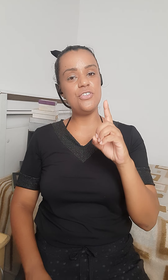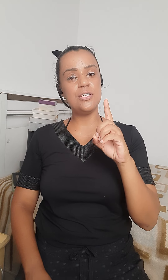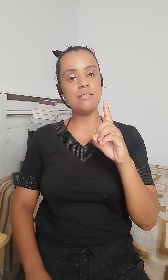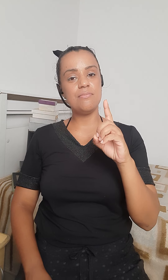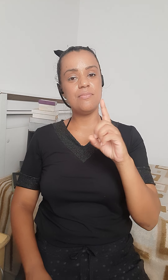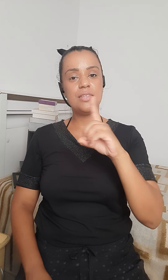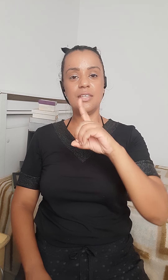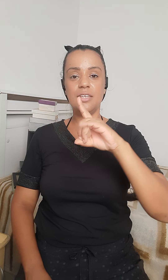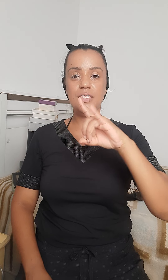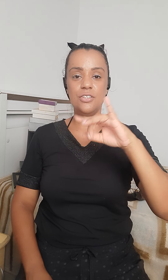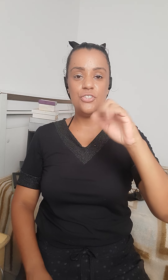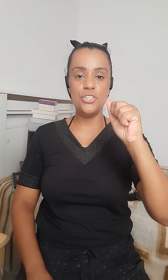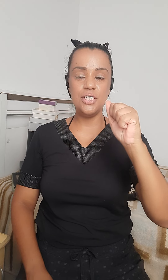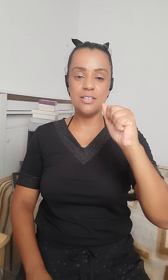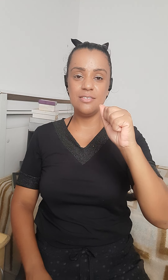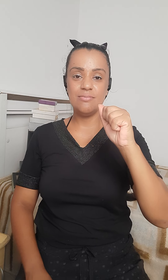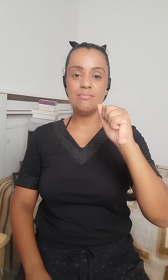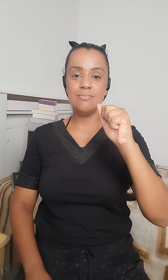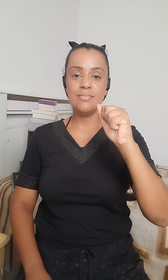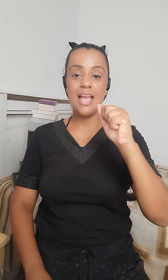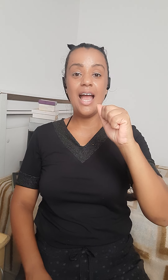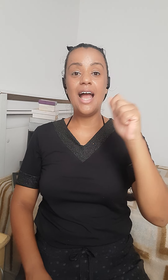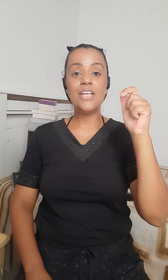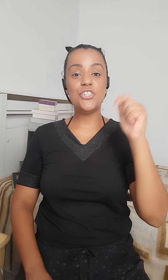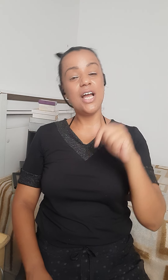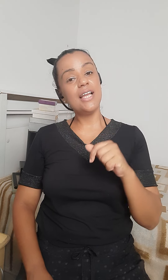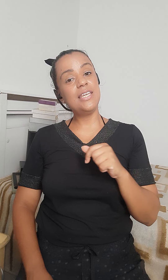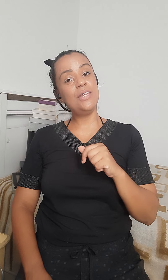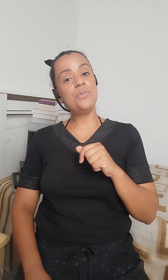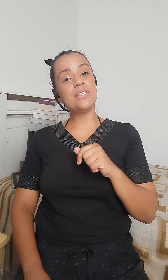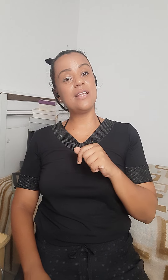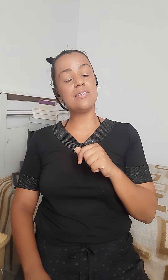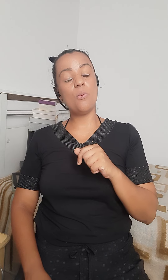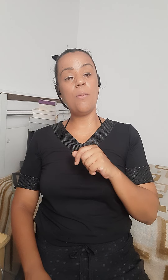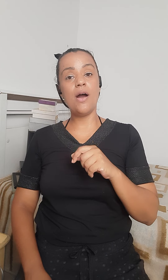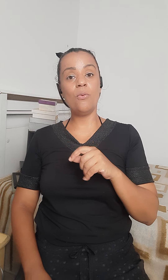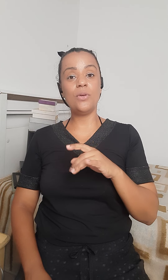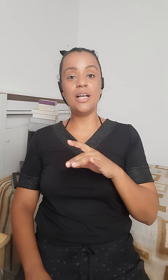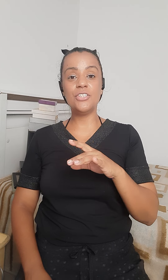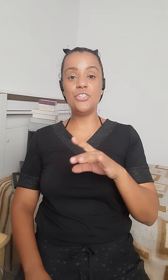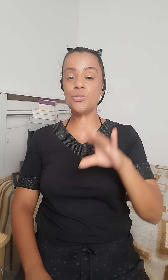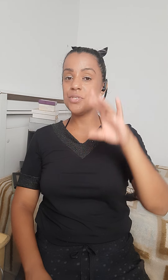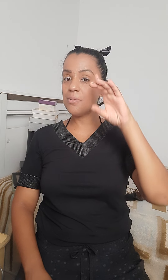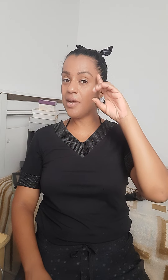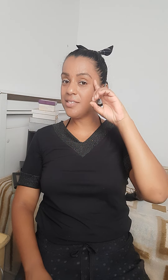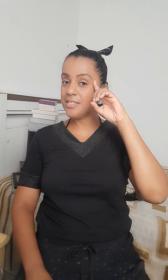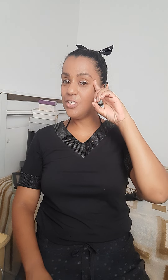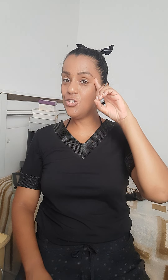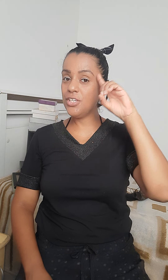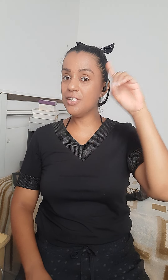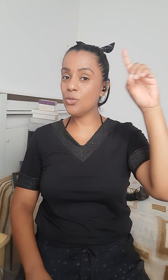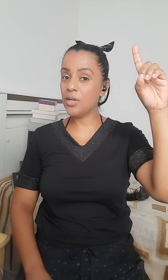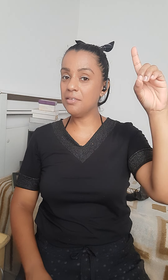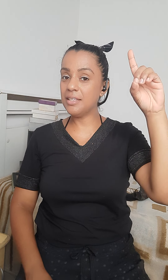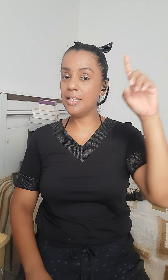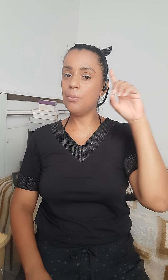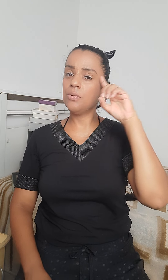dia, dia. Já aqui no estado de São Paulo, a gente usa mais esse dia, tocando na têmpora.